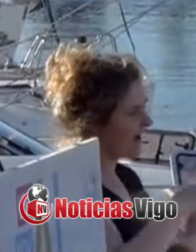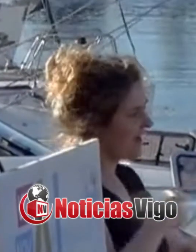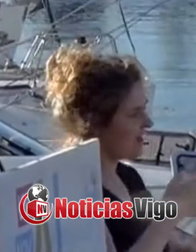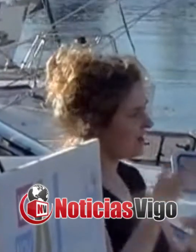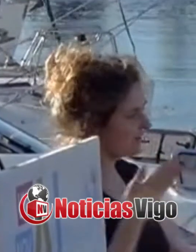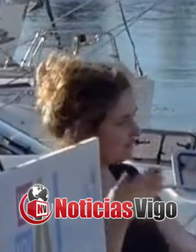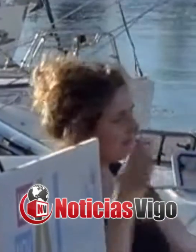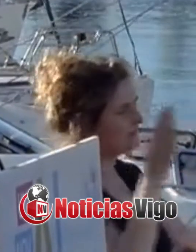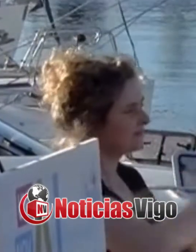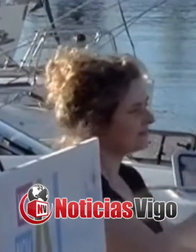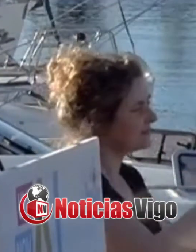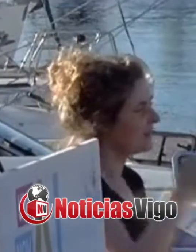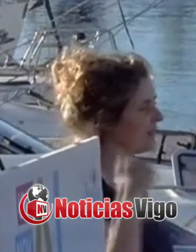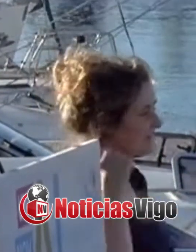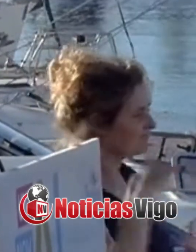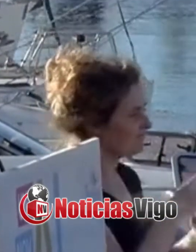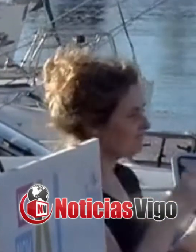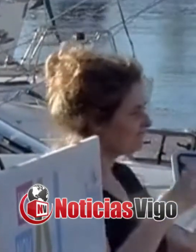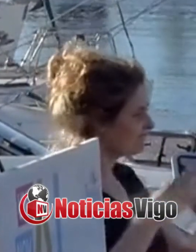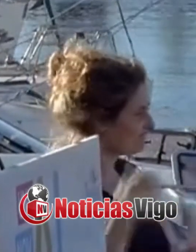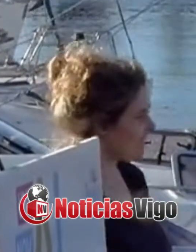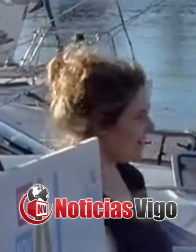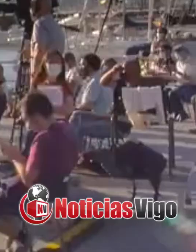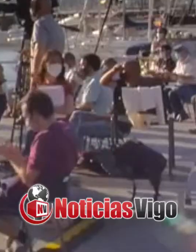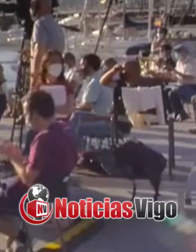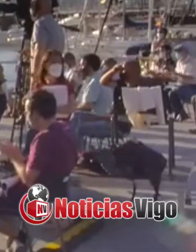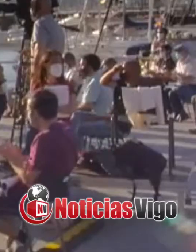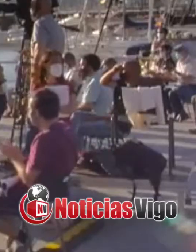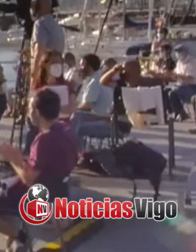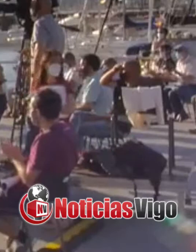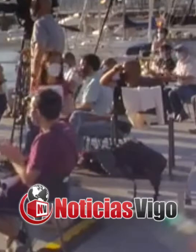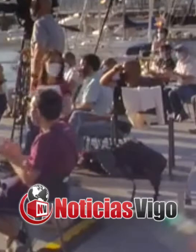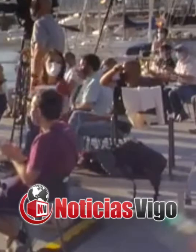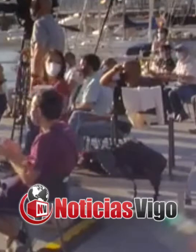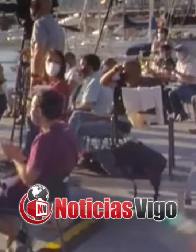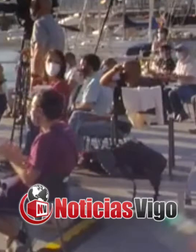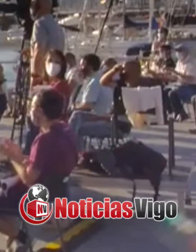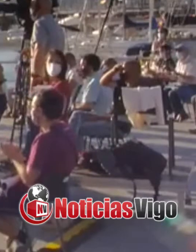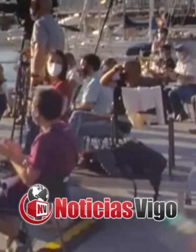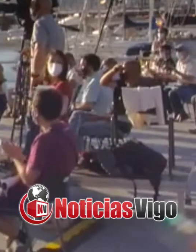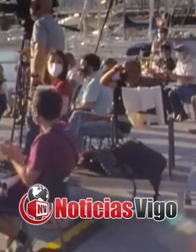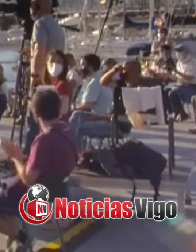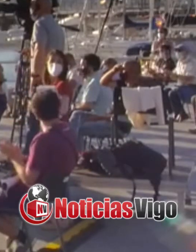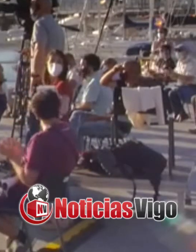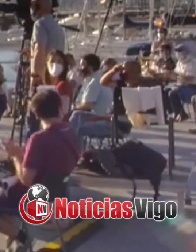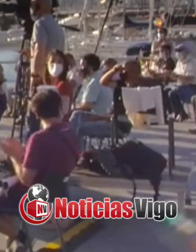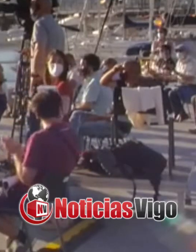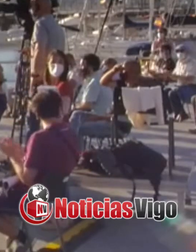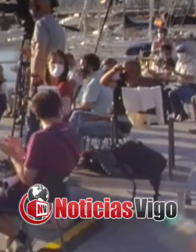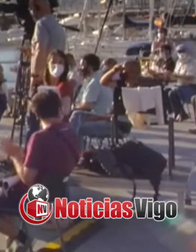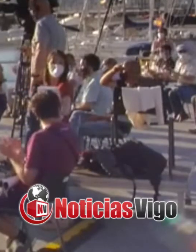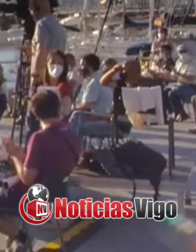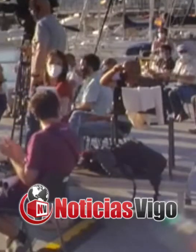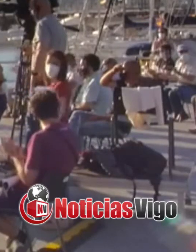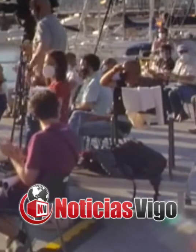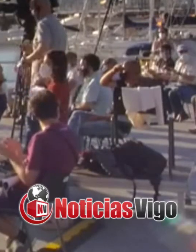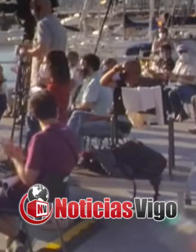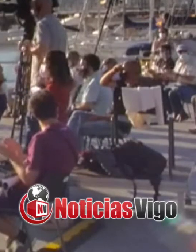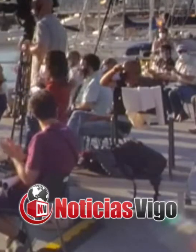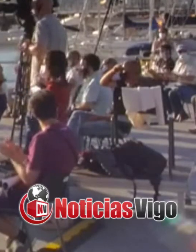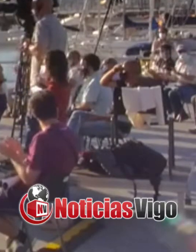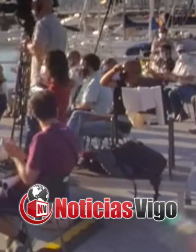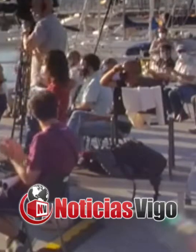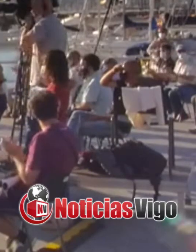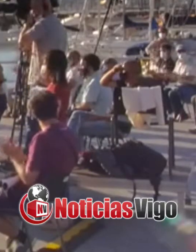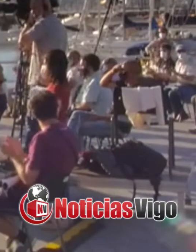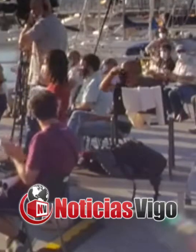liderada por Ana Pontón. Aquí está florecida esa semente e vai chegar moi pronto o goberno galego con